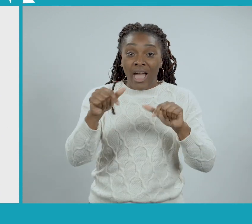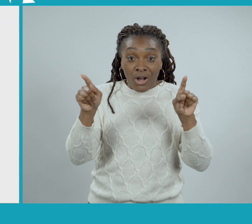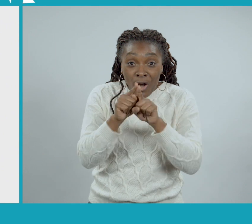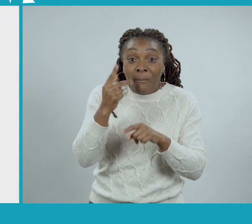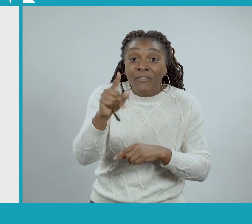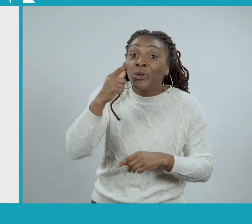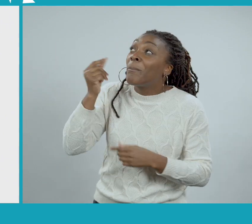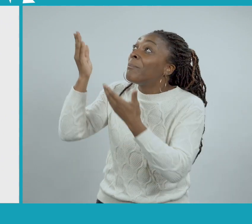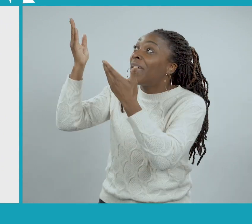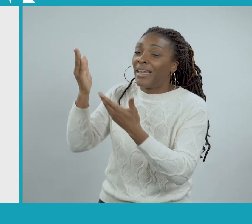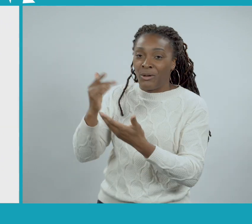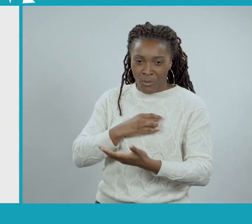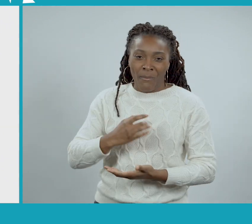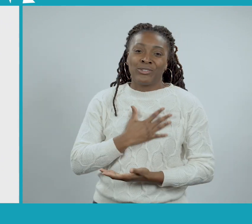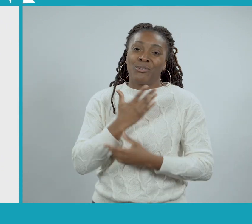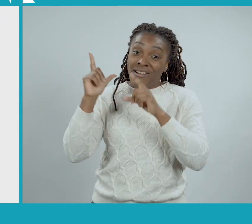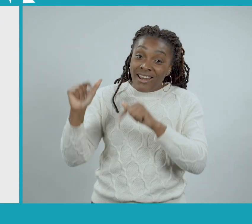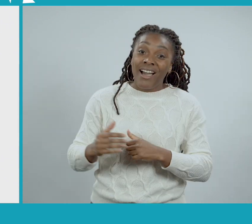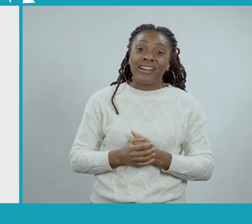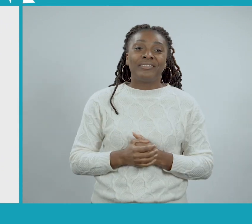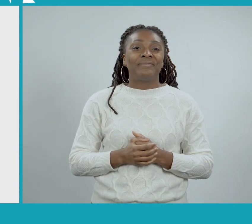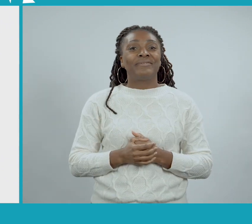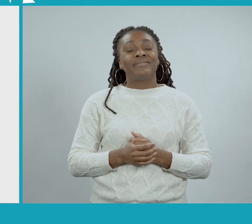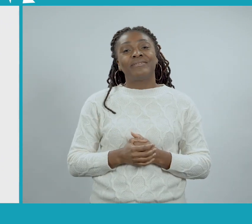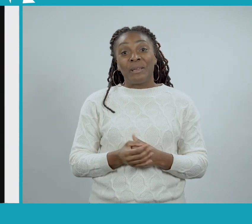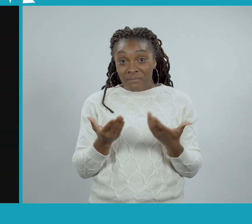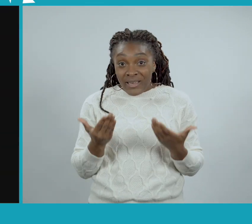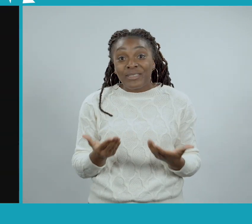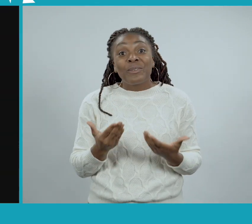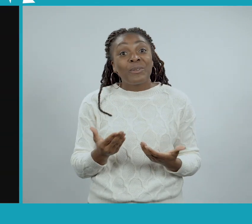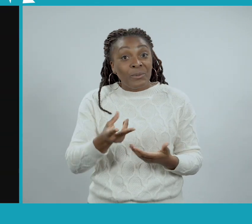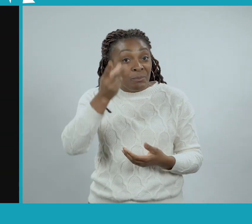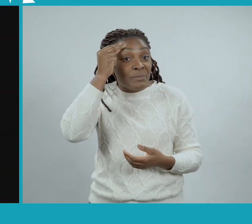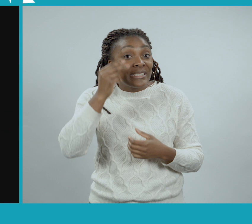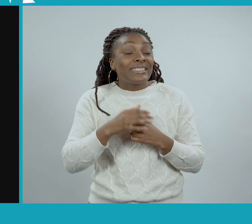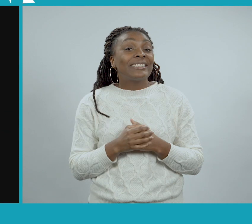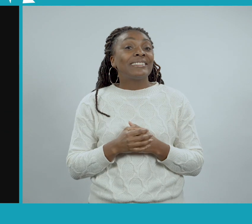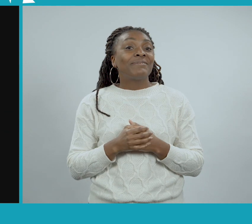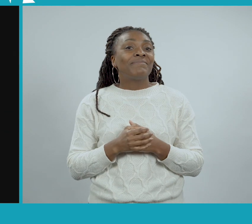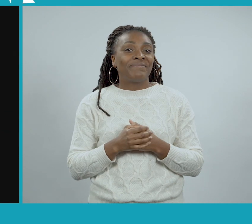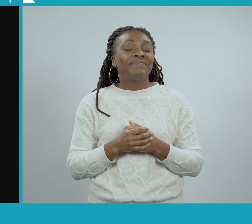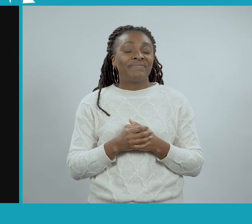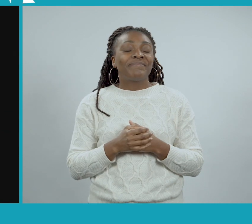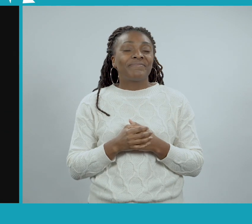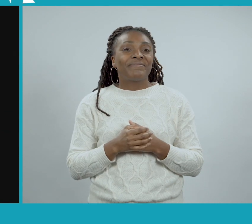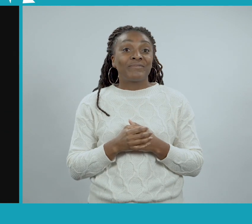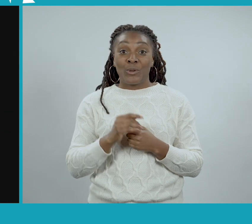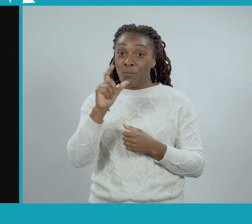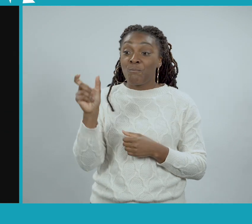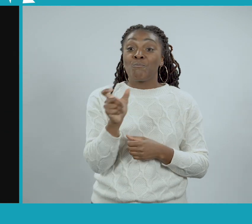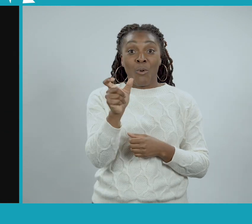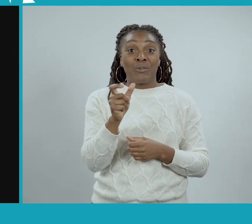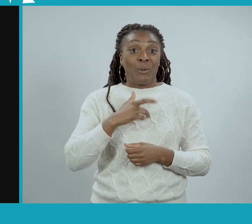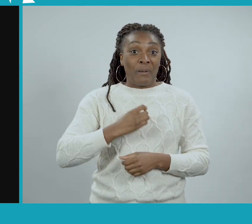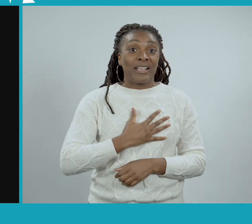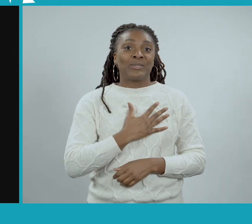votre Père est compatissant. Maintenant, vous pouvez voir à quel point il est approprié que